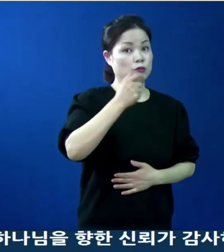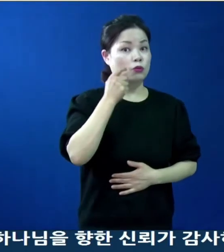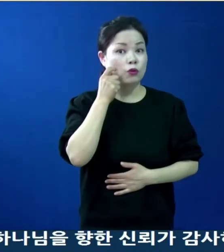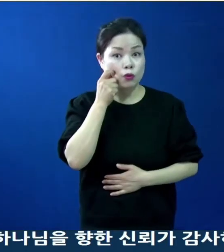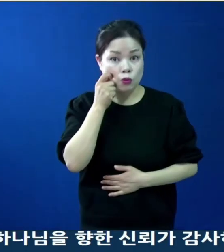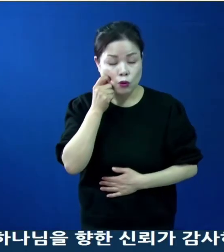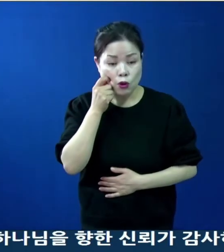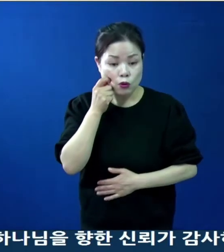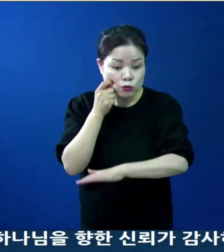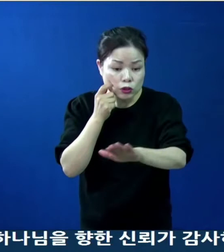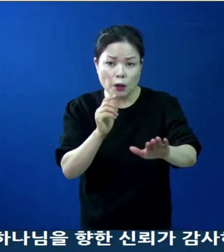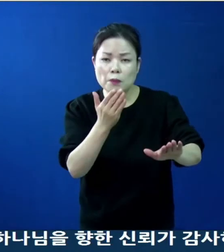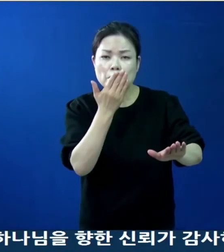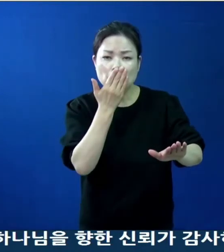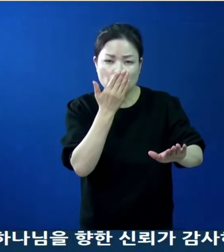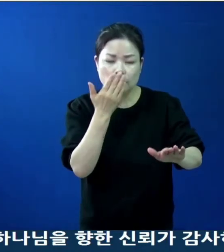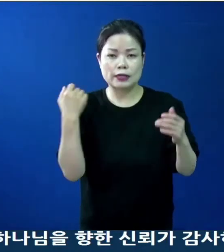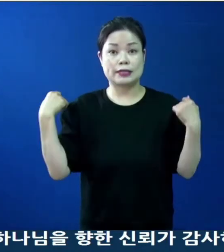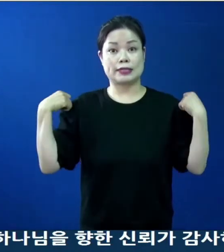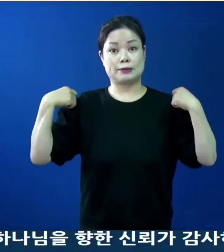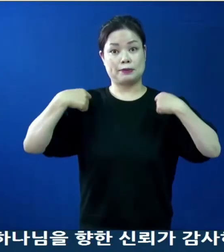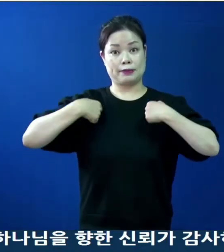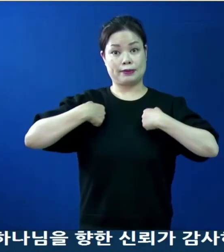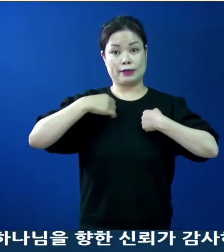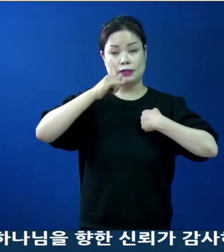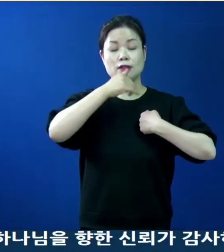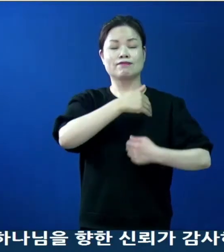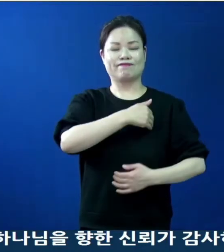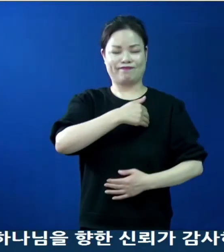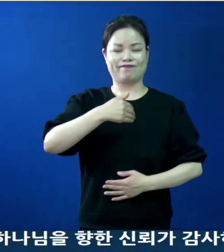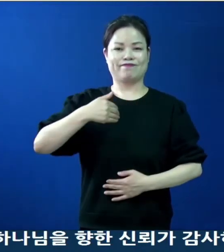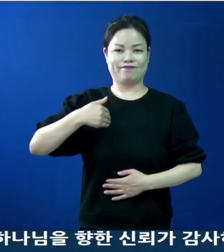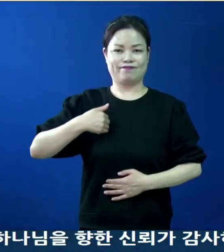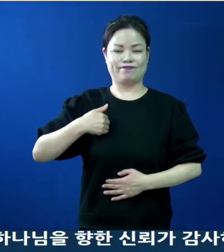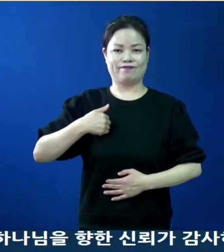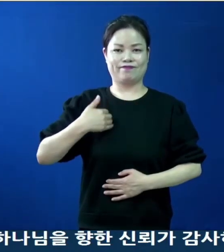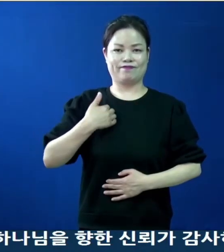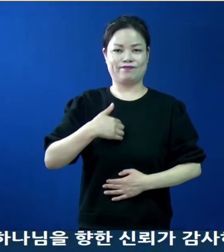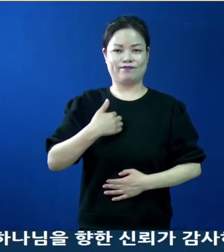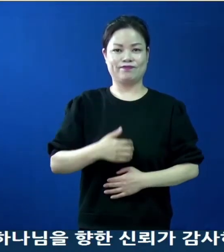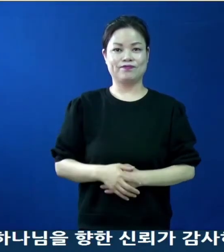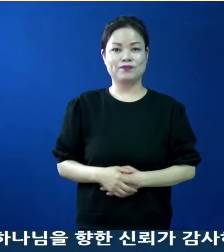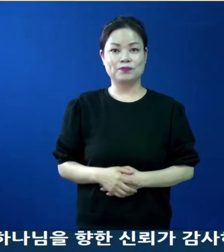못하리니 우리가 먹을 것과 입을 것이 있은즉 족한 줄로 알 것이니라.